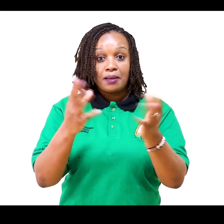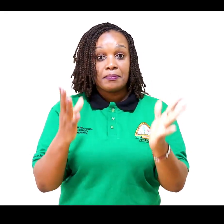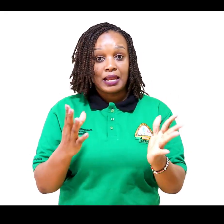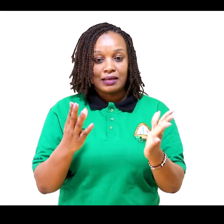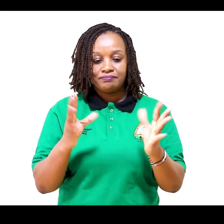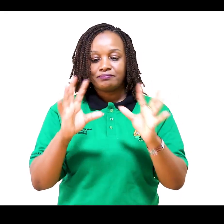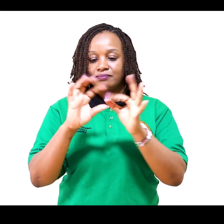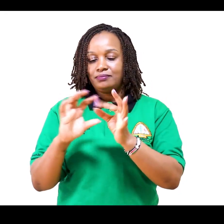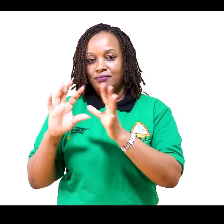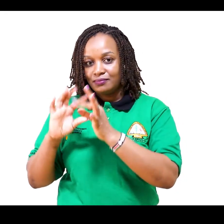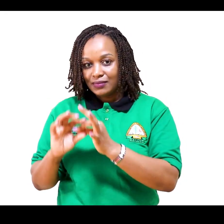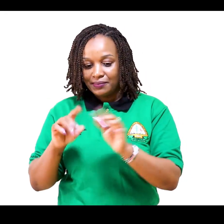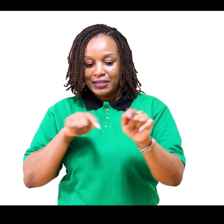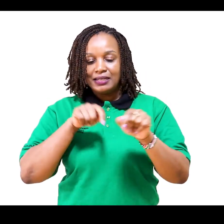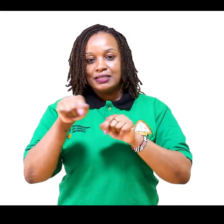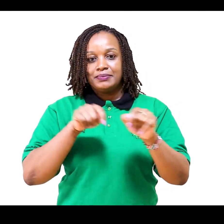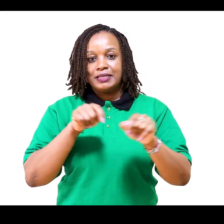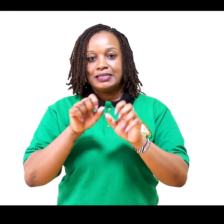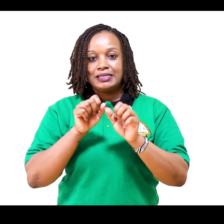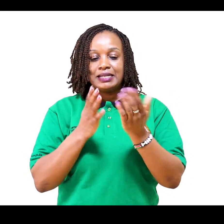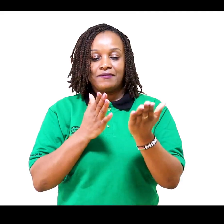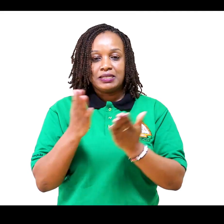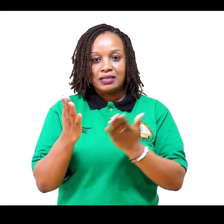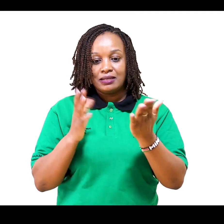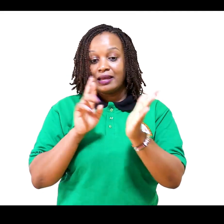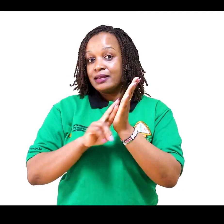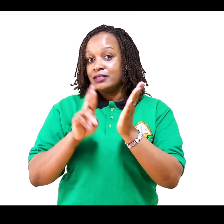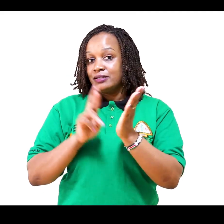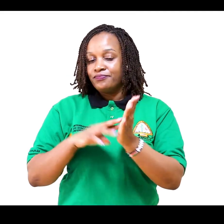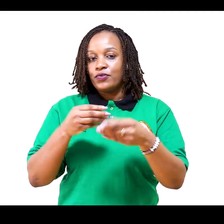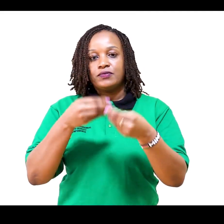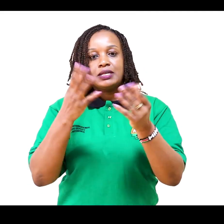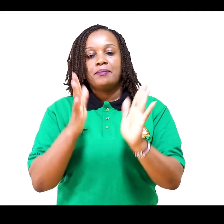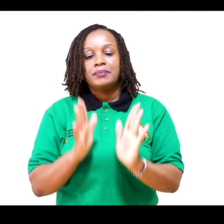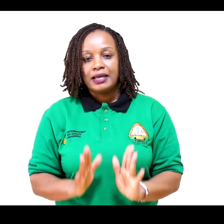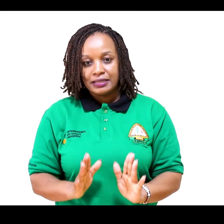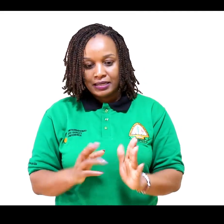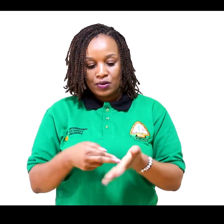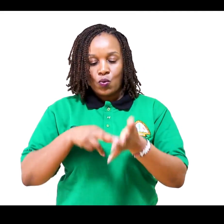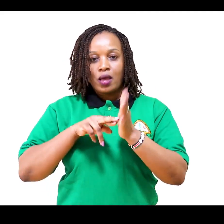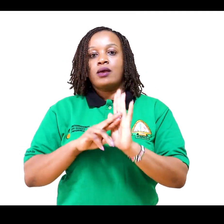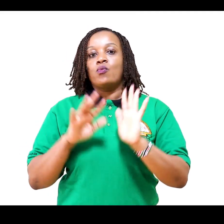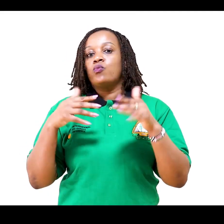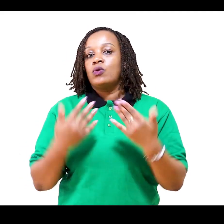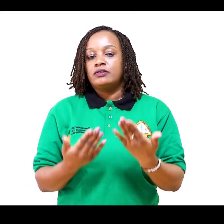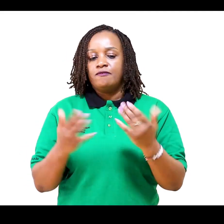Huduma za usimamizi wa ugavi. Kwa usajili wa wauzaji, mahitaji ni 6. Fomu ya